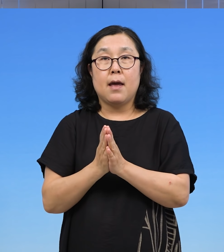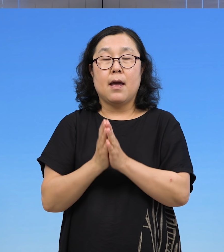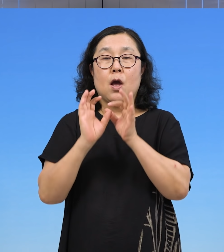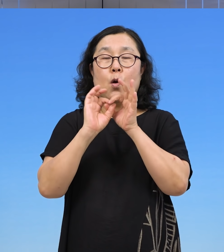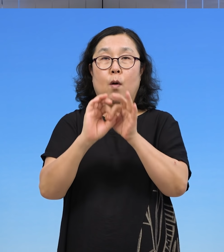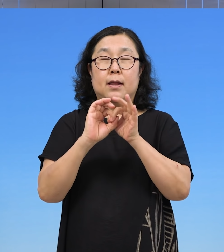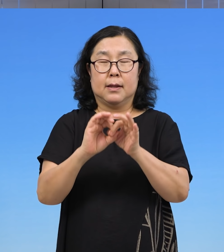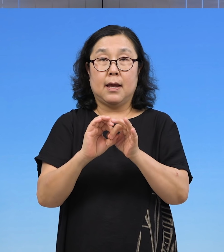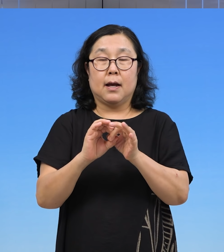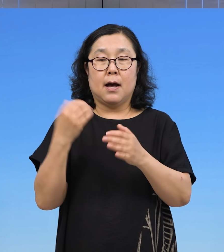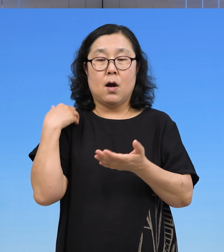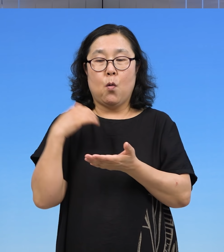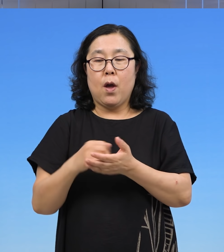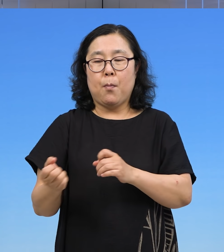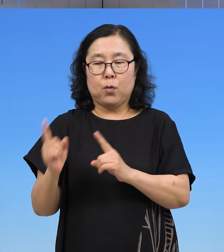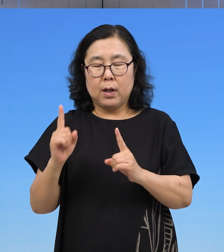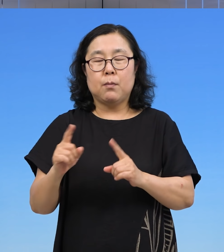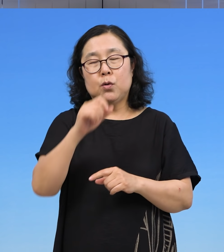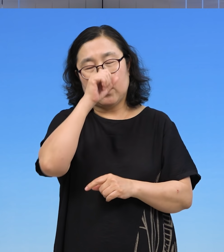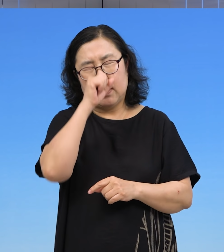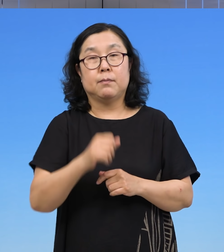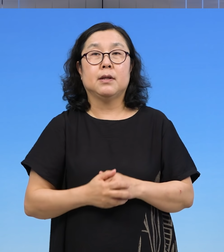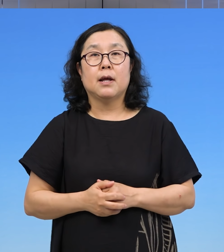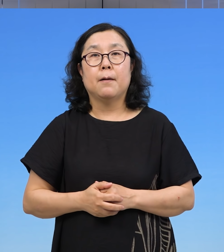회복되는 그 고요한 새벽 시간